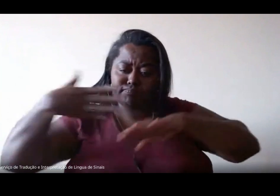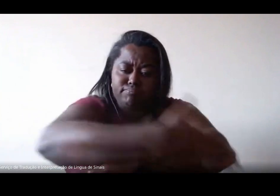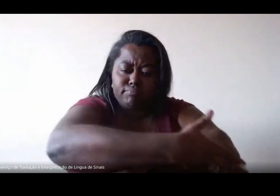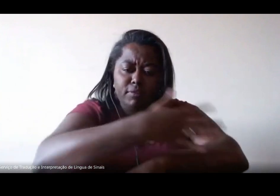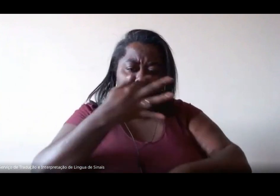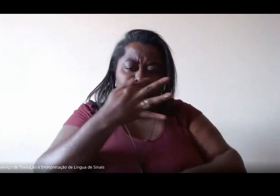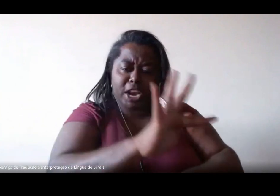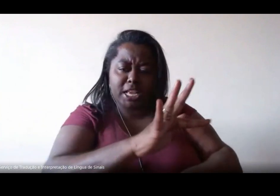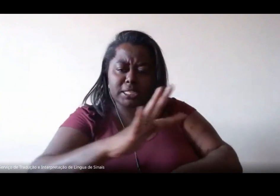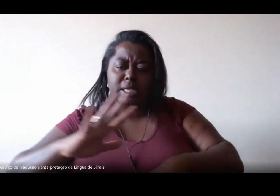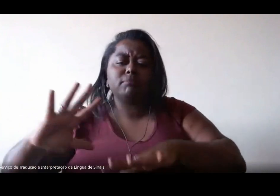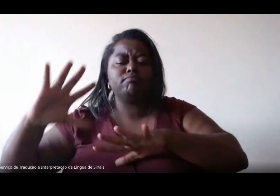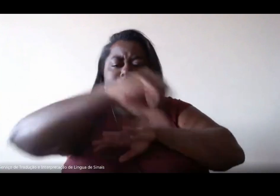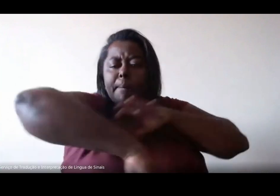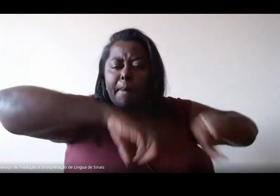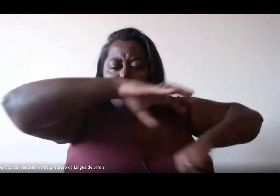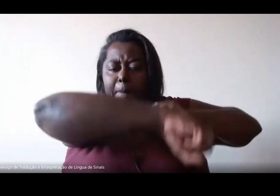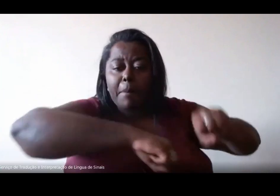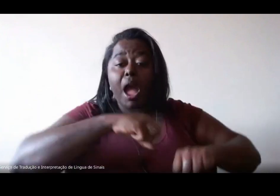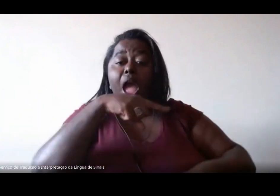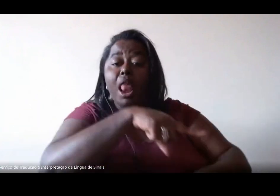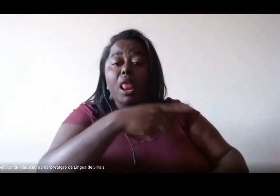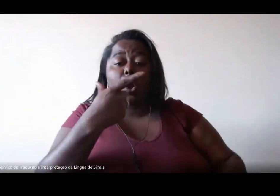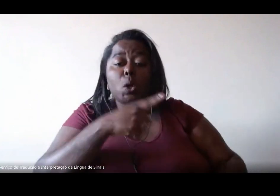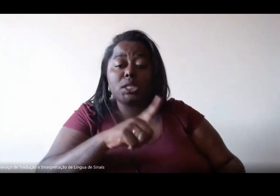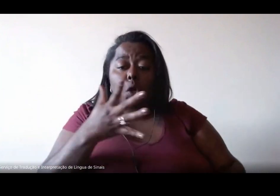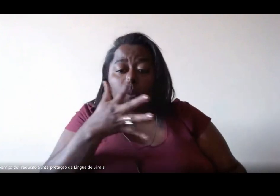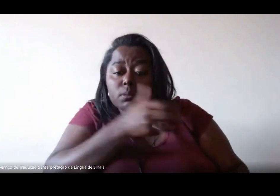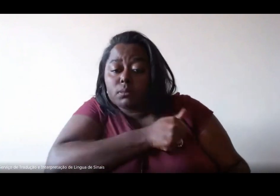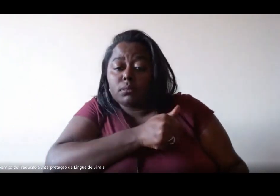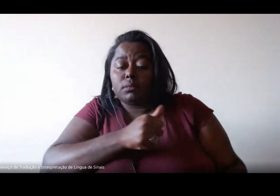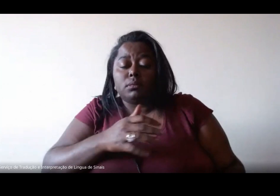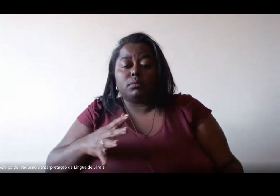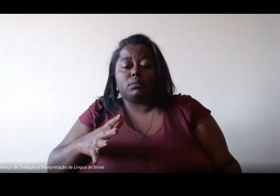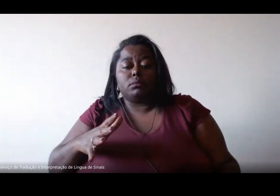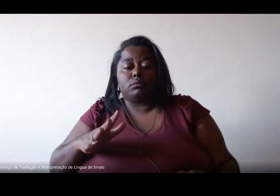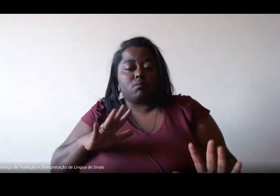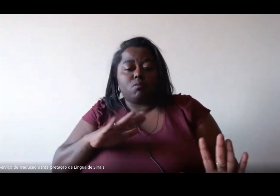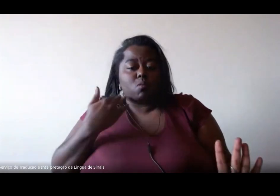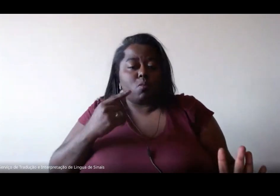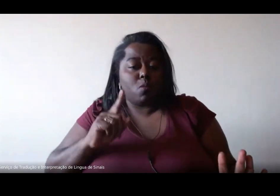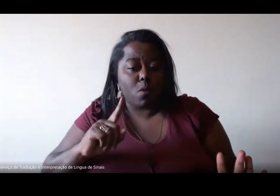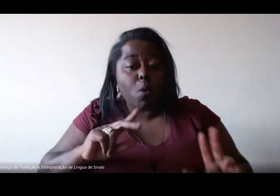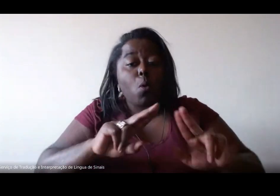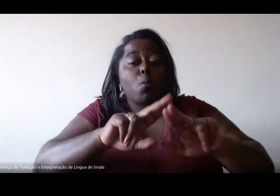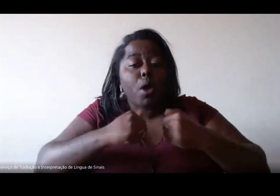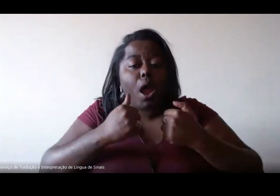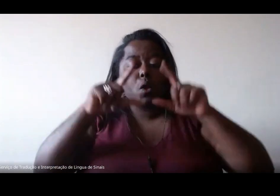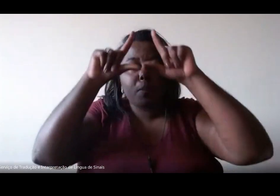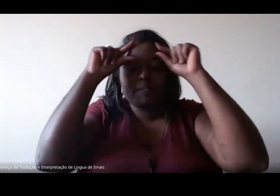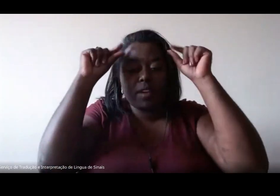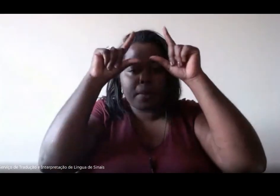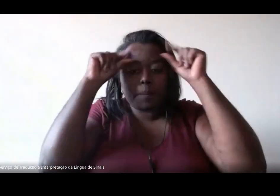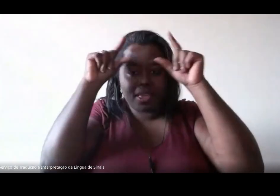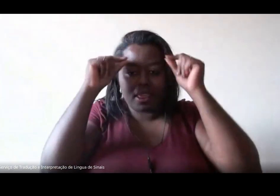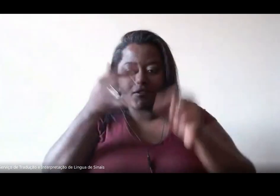França. E ele conseguiu escapar da morte certa graças a uma enfermeira francesa. Na mente de